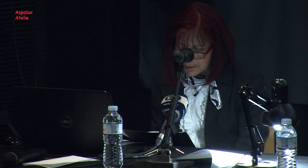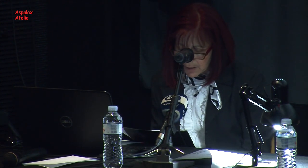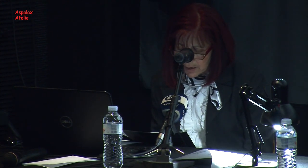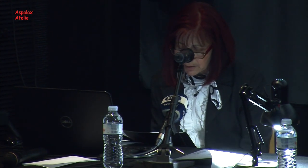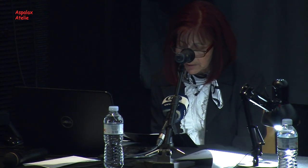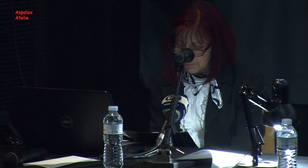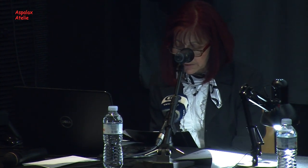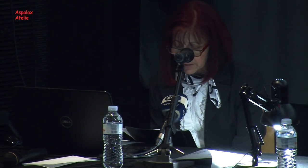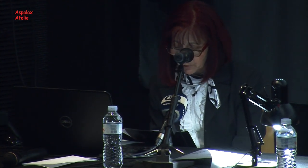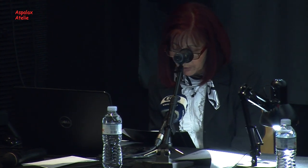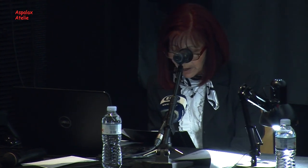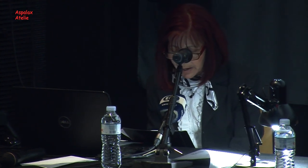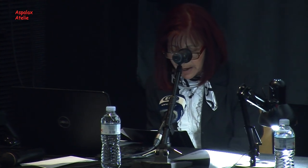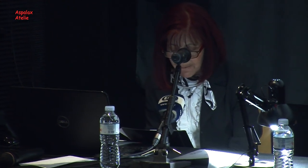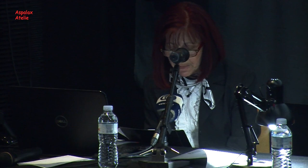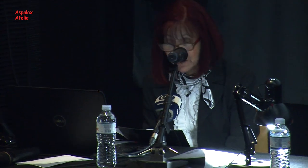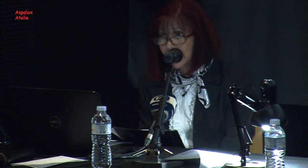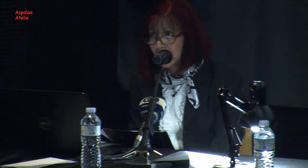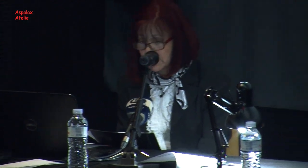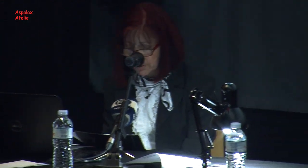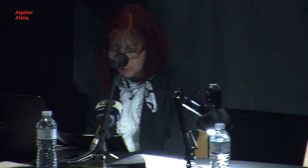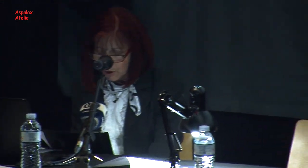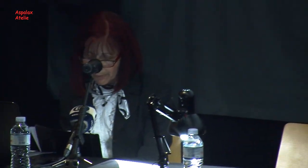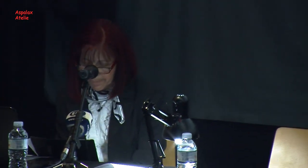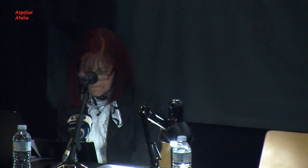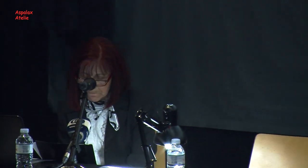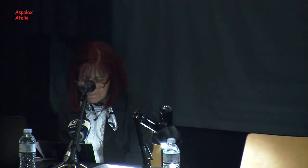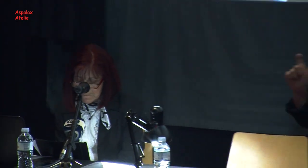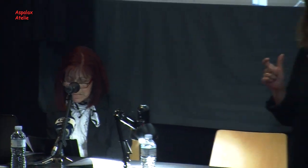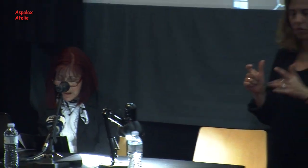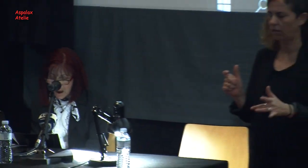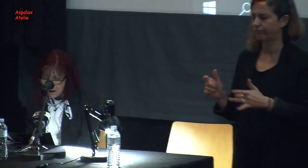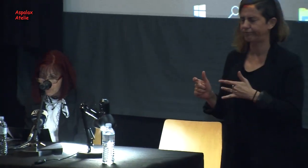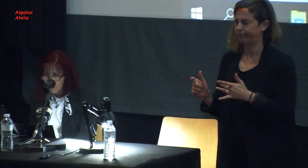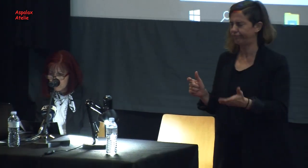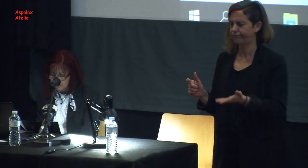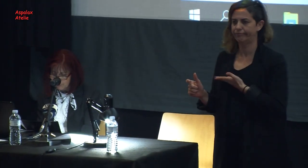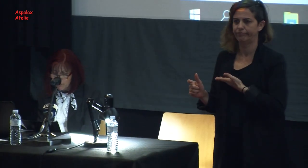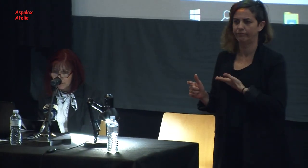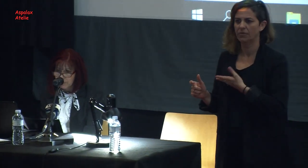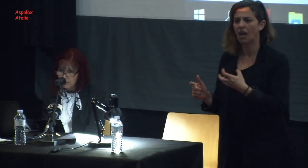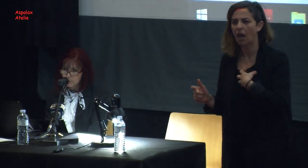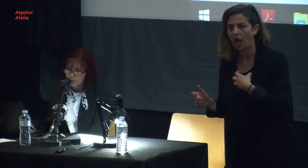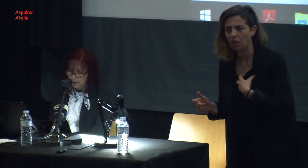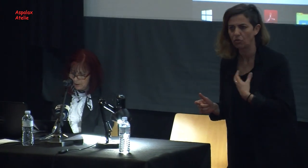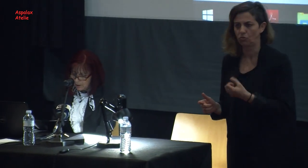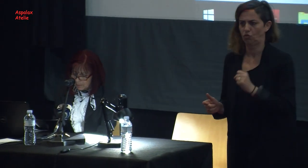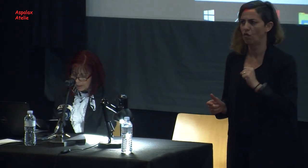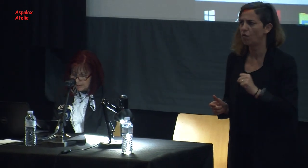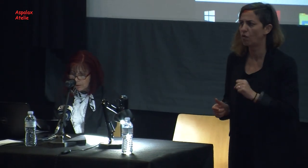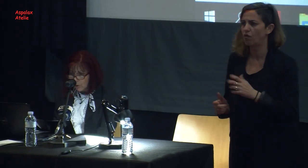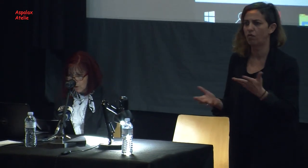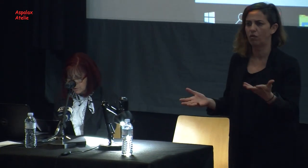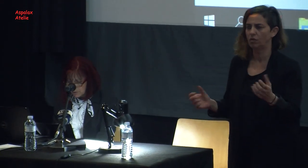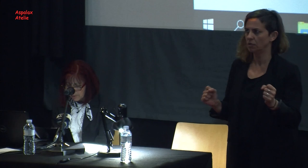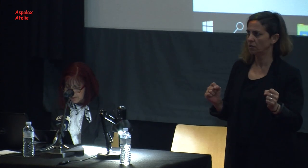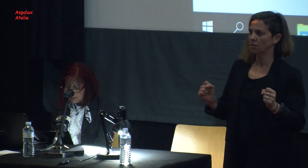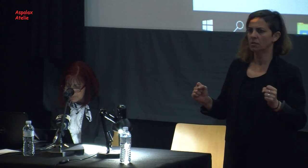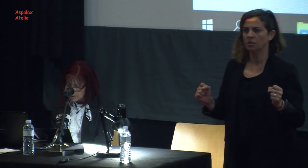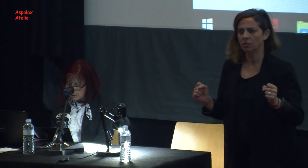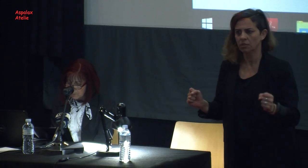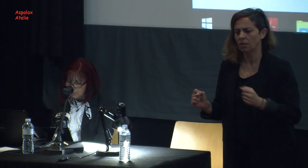όταν εμφανιστεί στην οικογένεια, είναι ένα ισχυρό σοκ. Άγχος, φόβος,